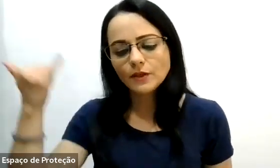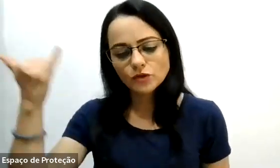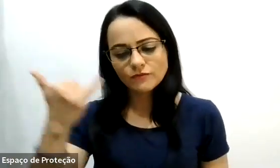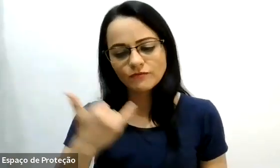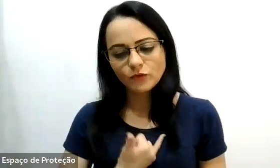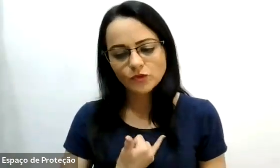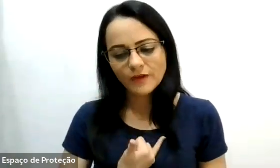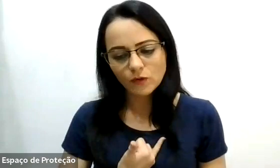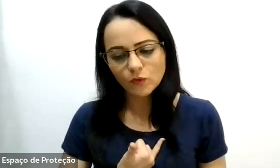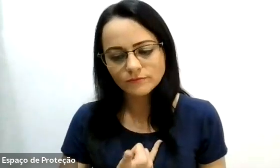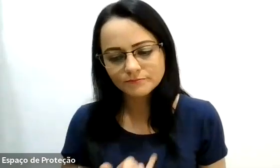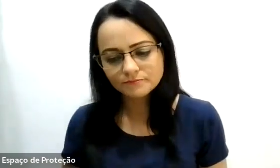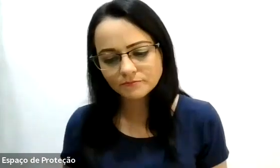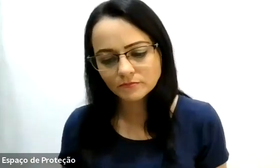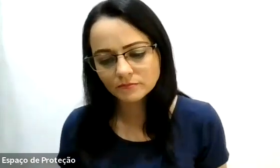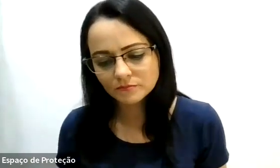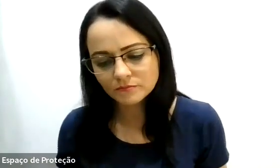Deus nos falou,